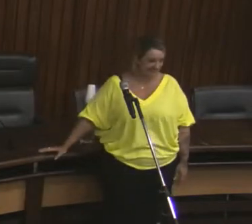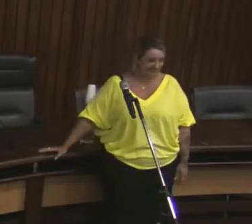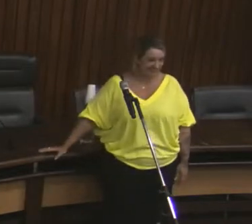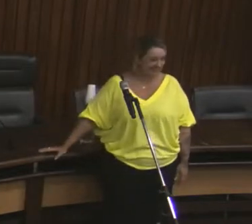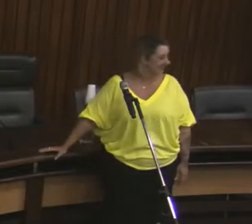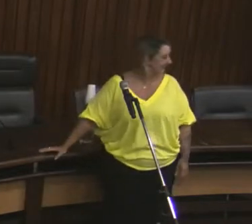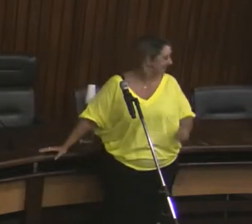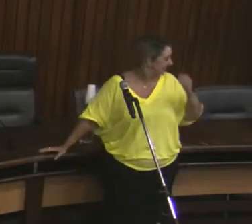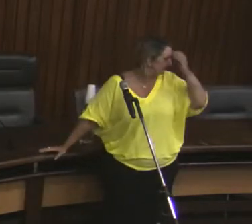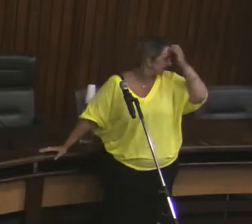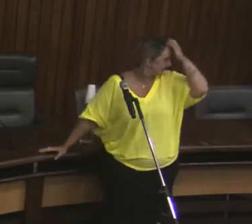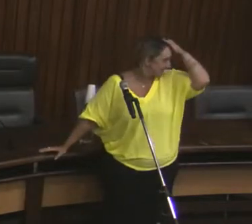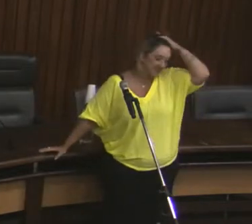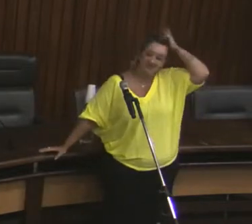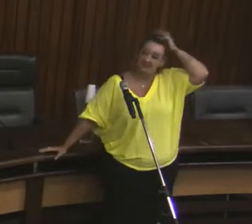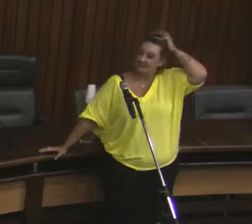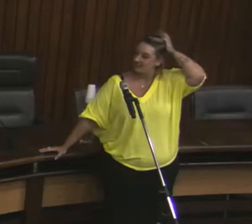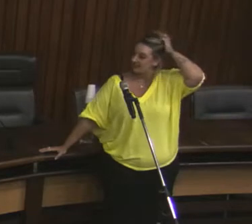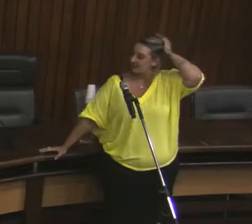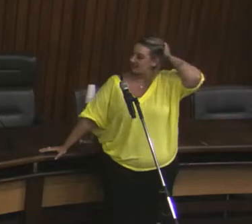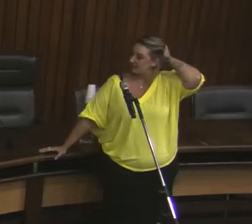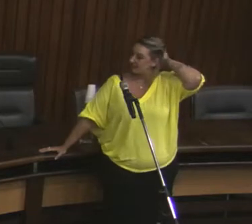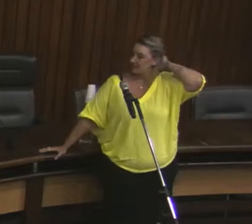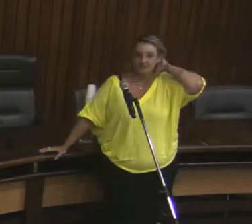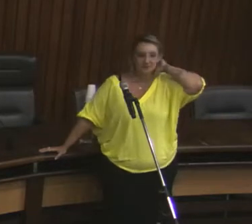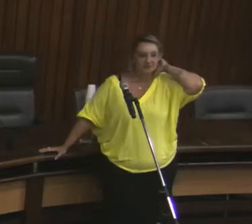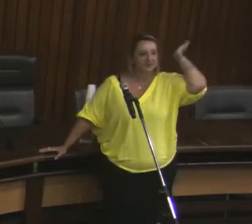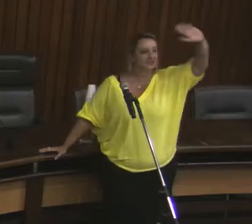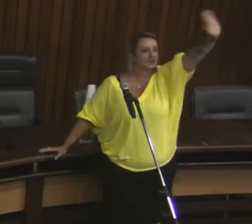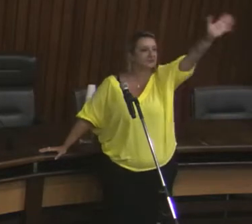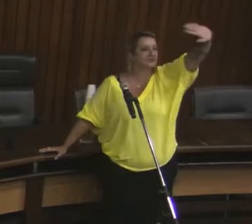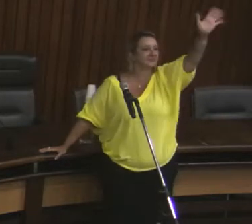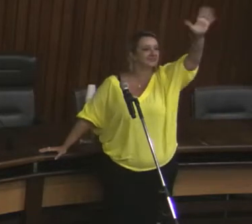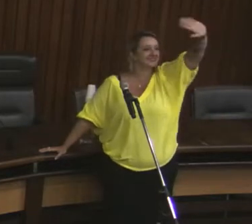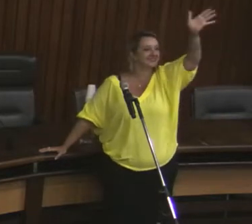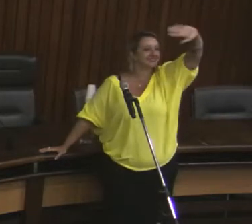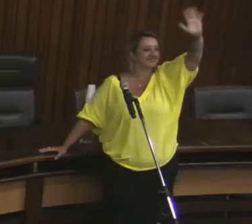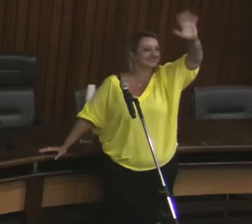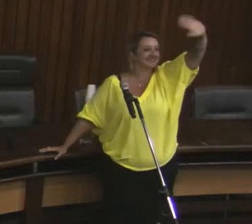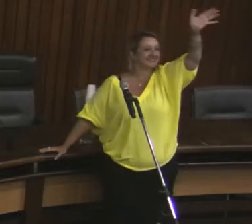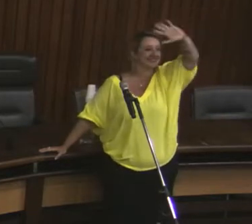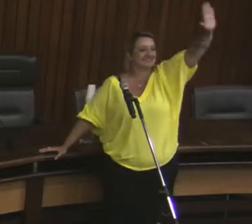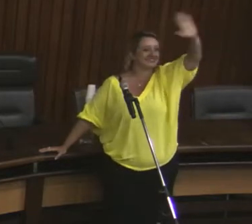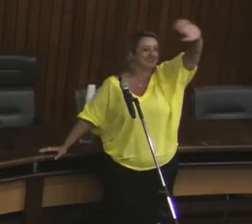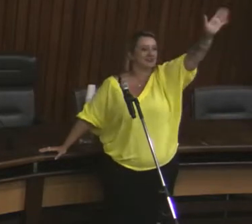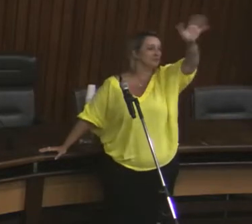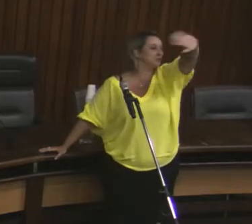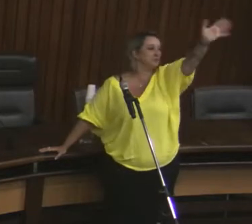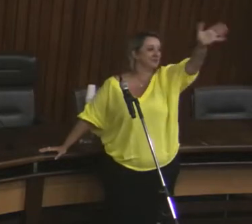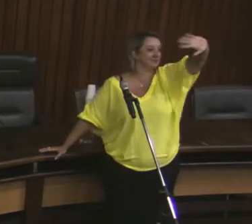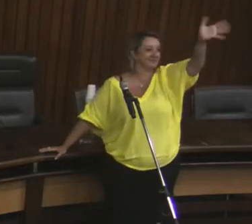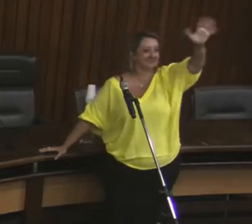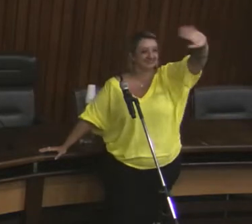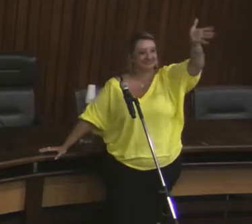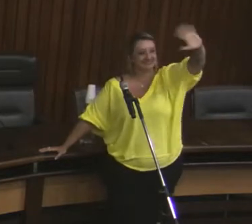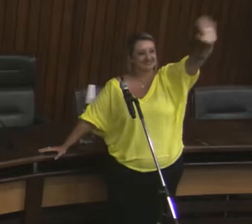Com 48 anos eu conheci o senhor Armando, que veio trabalhar comigo. Nós fomos trabalhar numa empresa juntos. Ele é